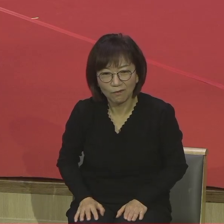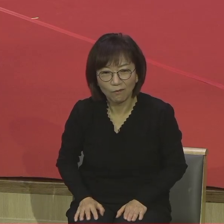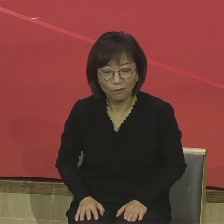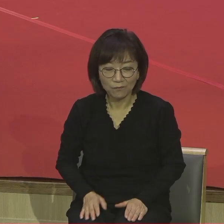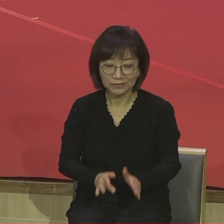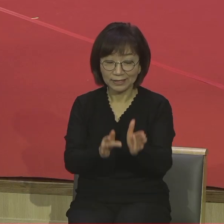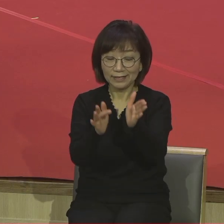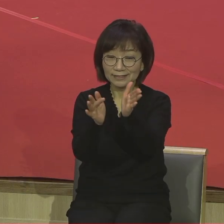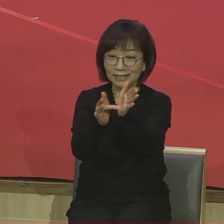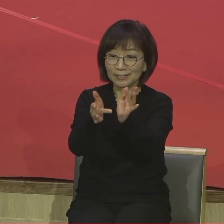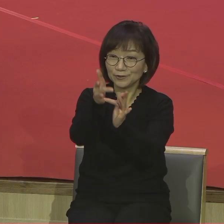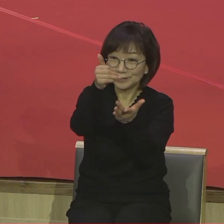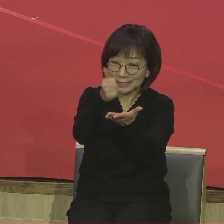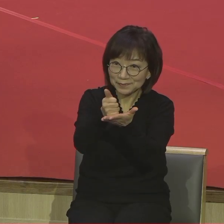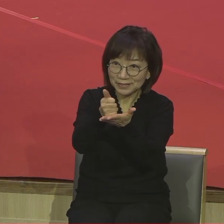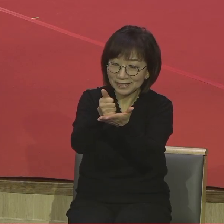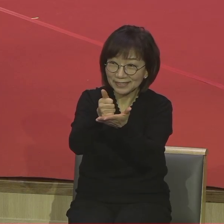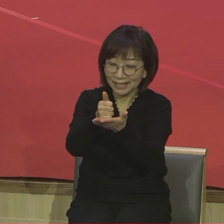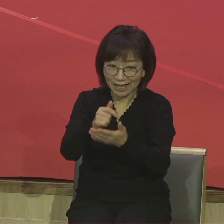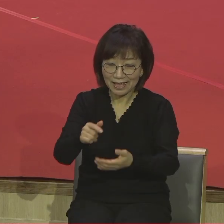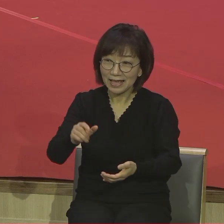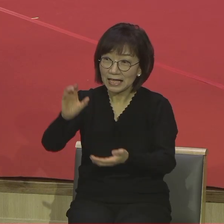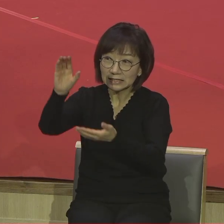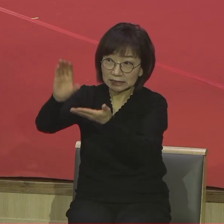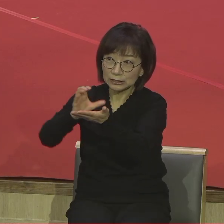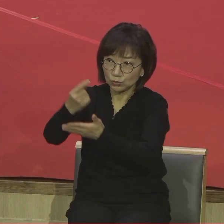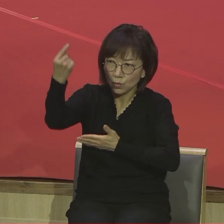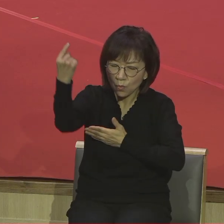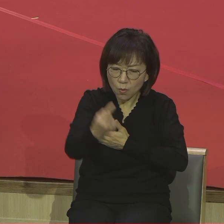메시아 그리스도로 오신 지가